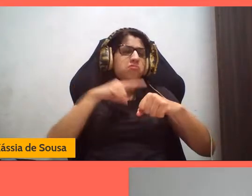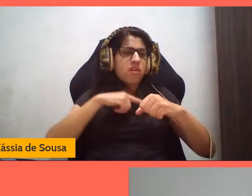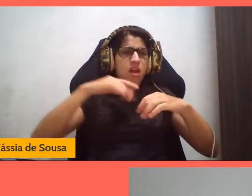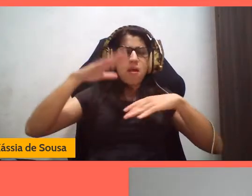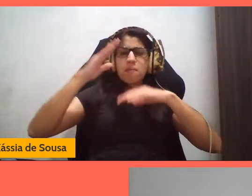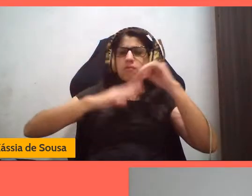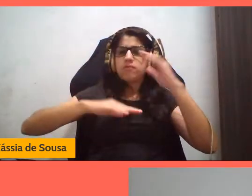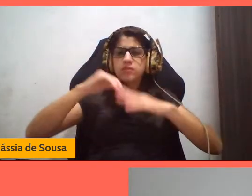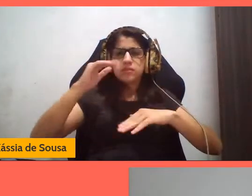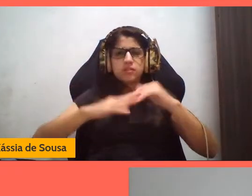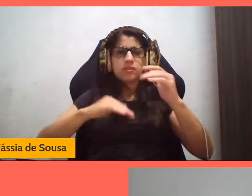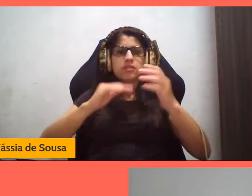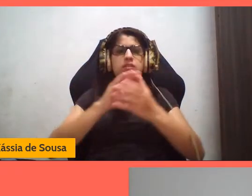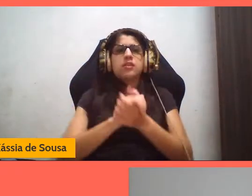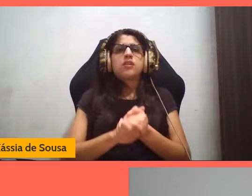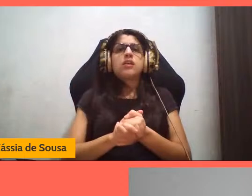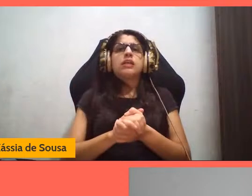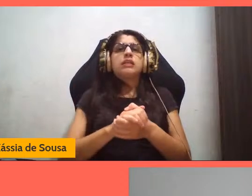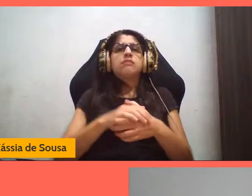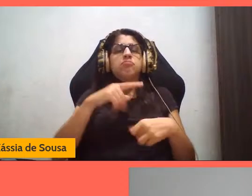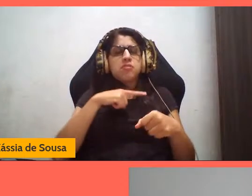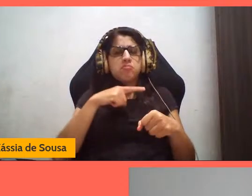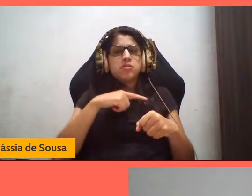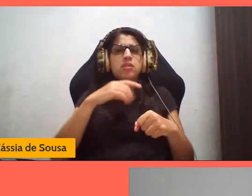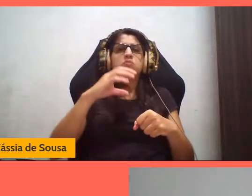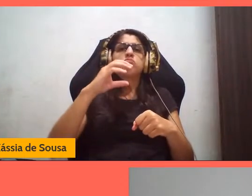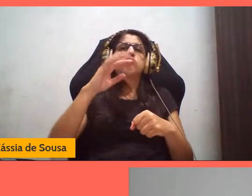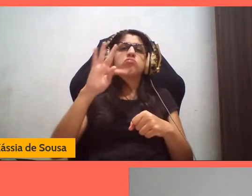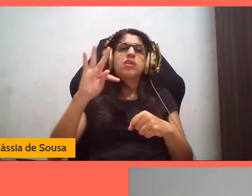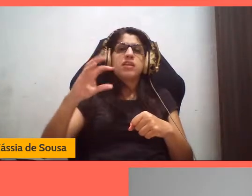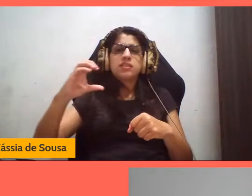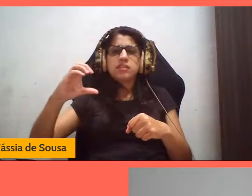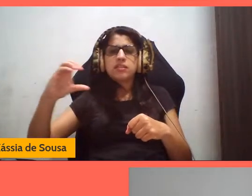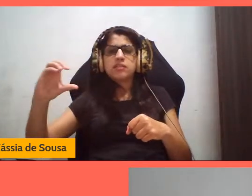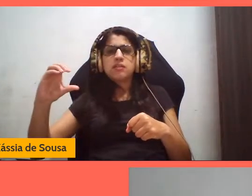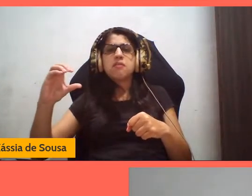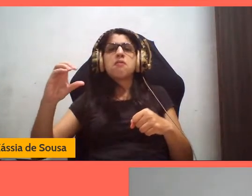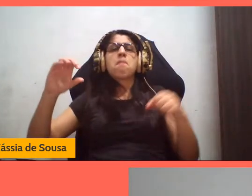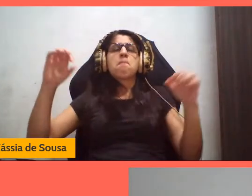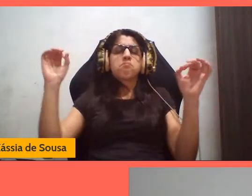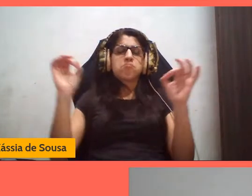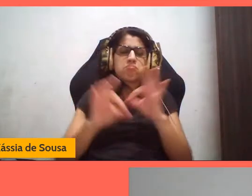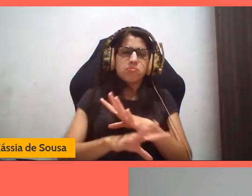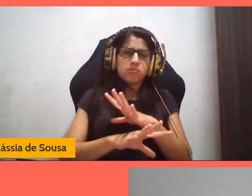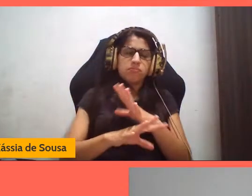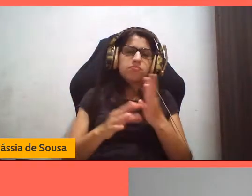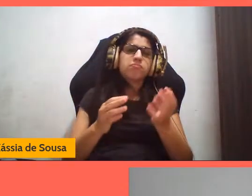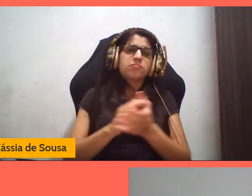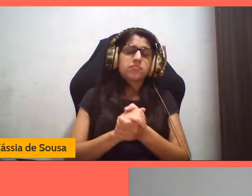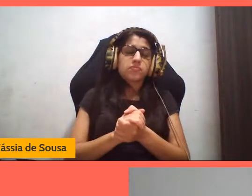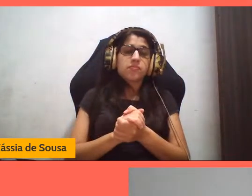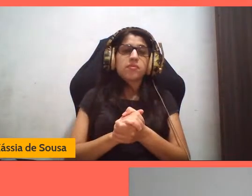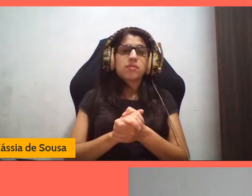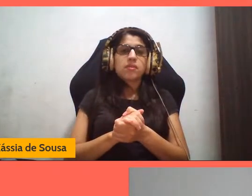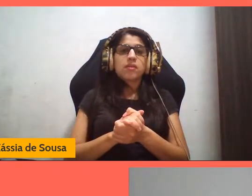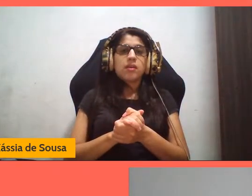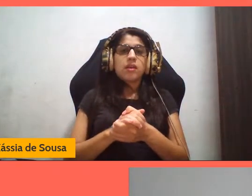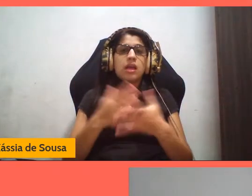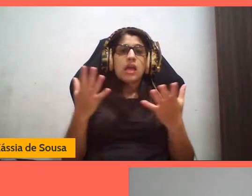e com o seu TCC pronto, né? Foi mais uma dessas, das